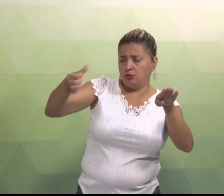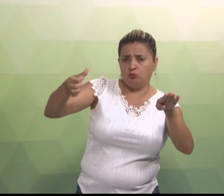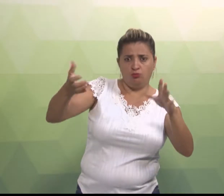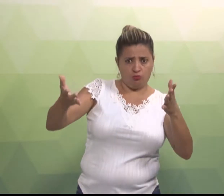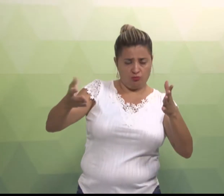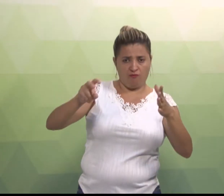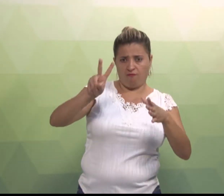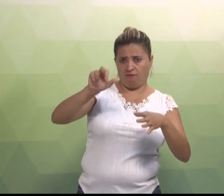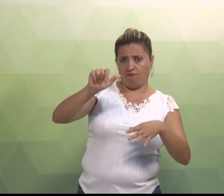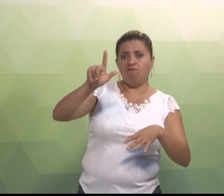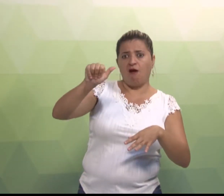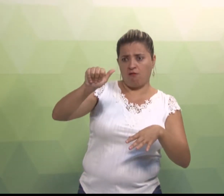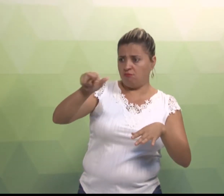sexto lugar, no sexta vaga.